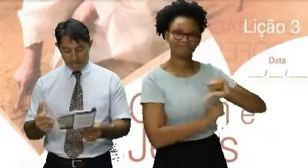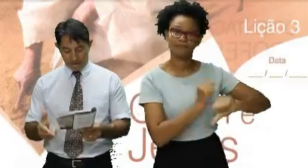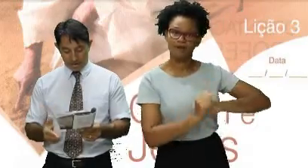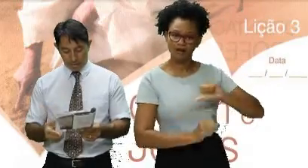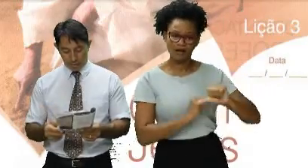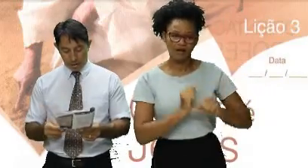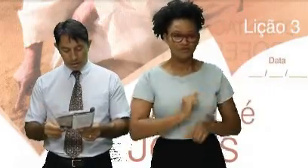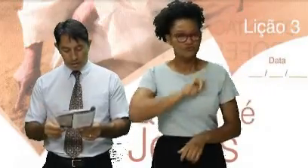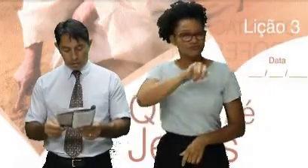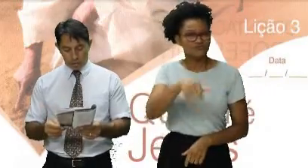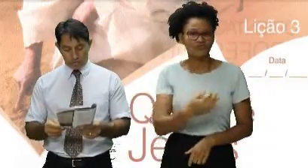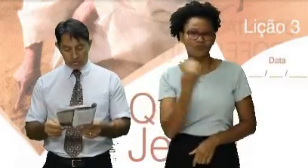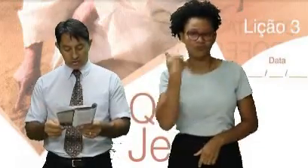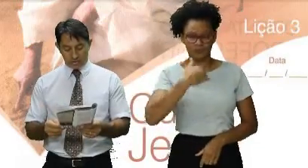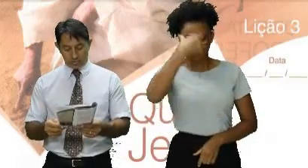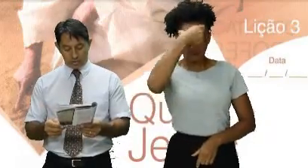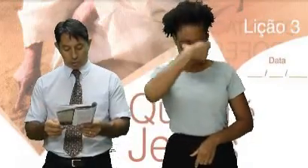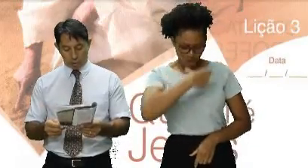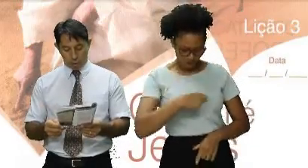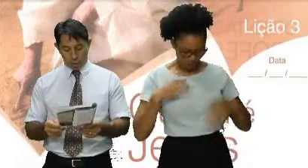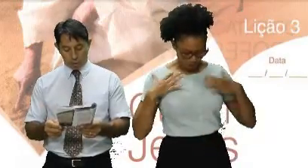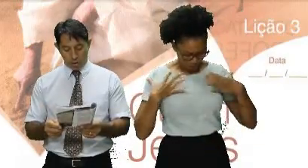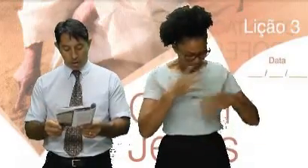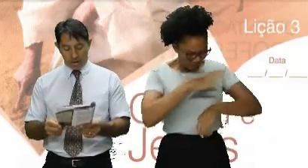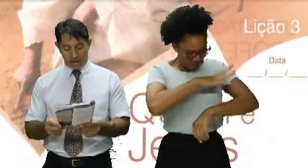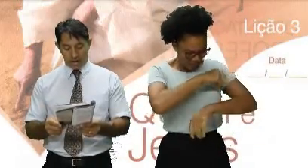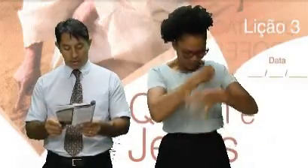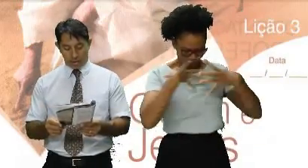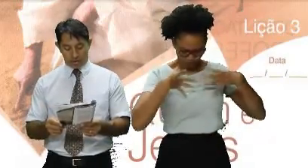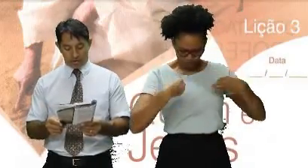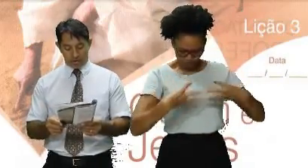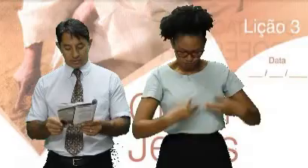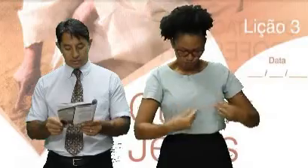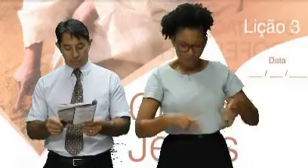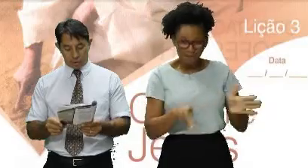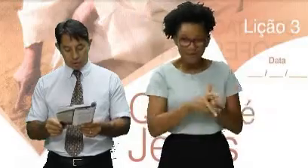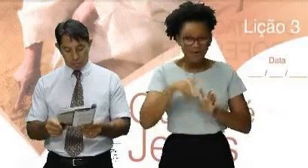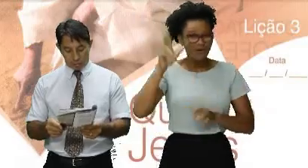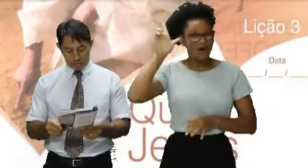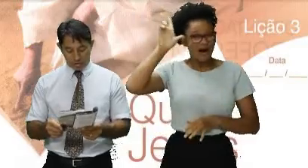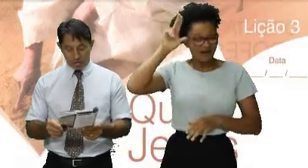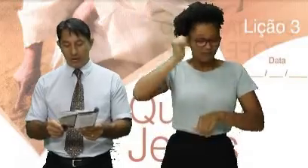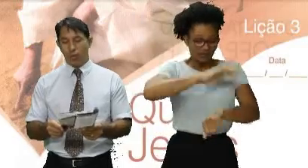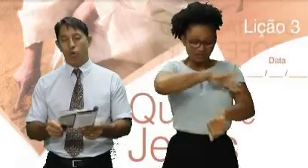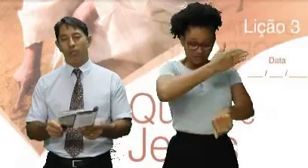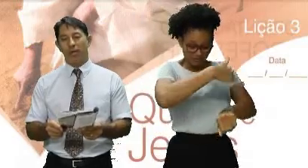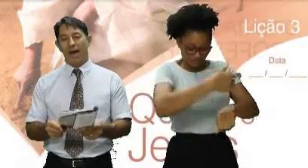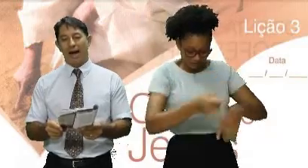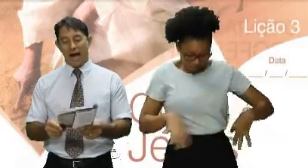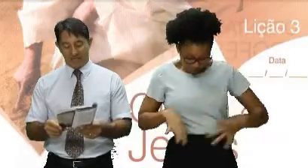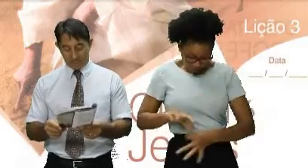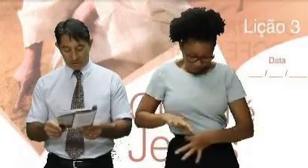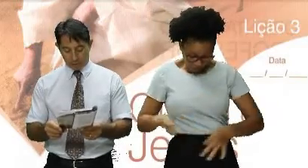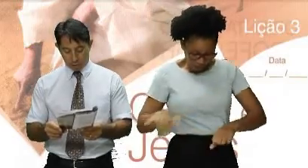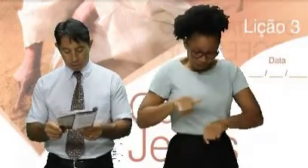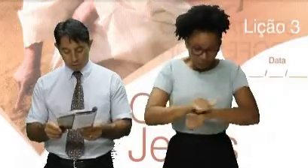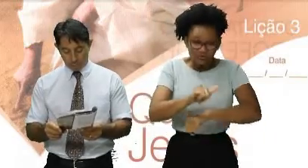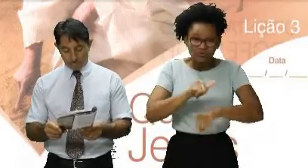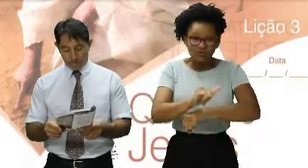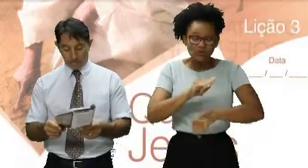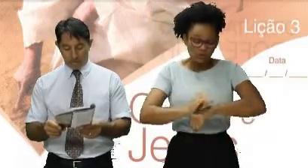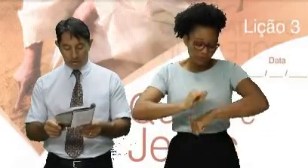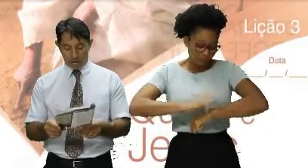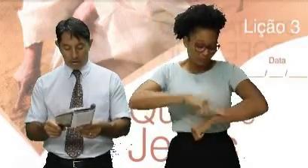de camelo e com um cinto de couro em redor de seus lombos, e comia